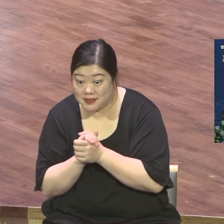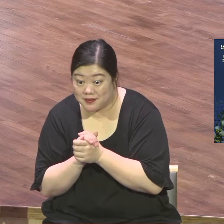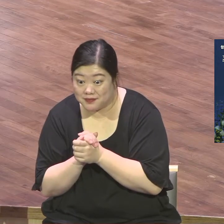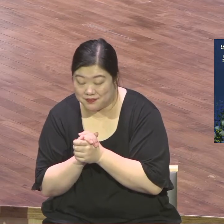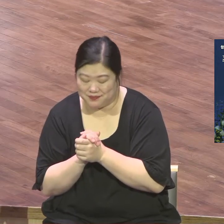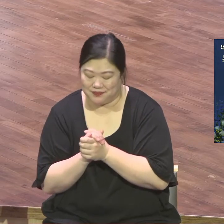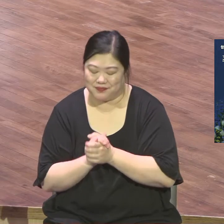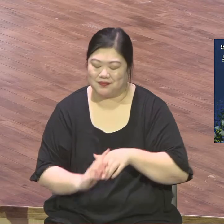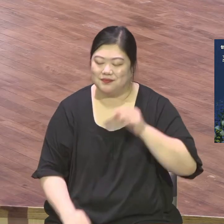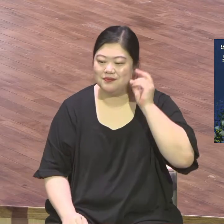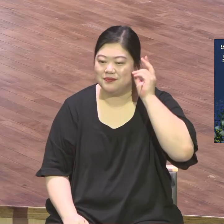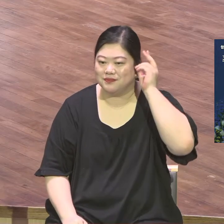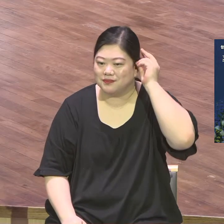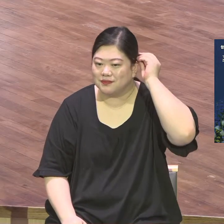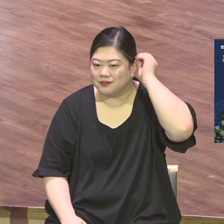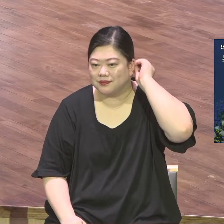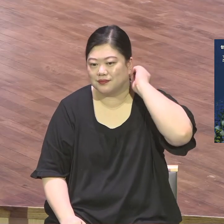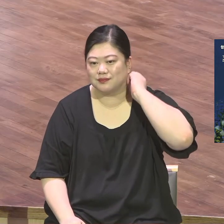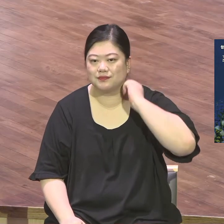결론입니다.